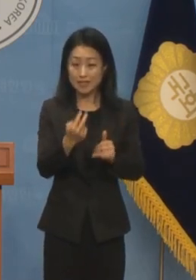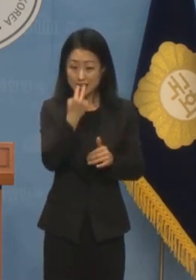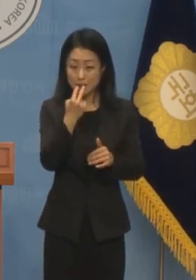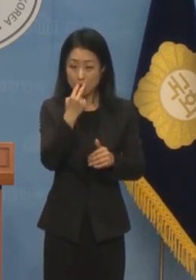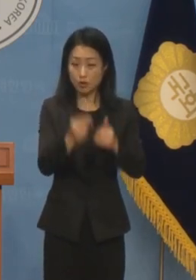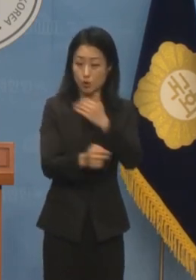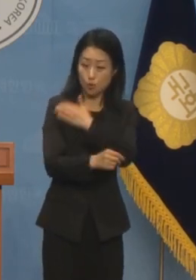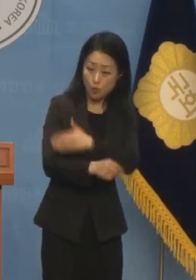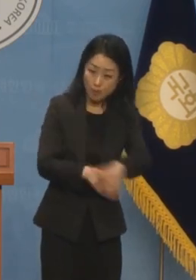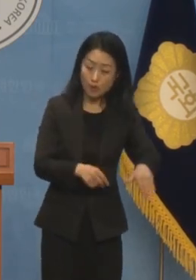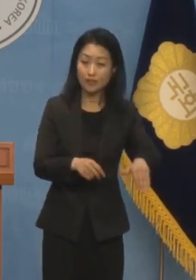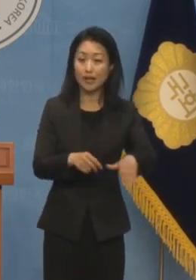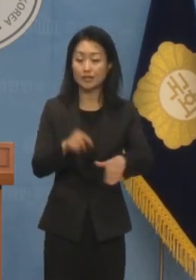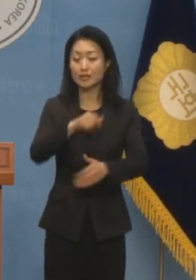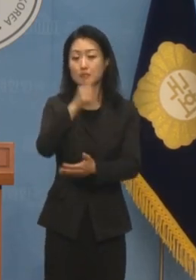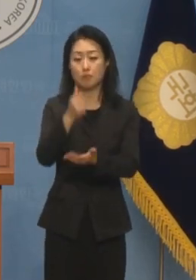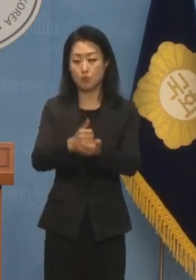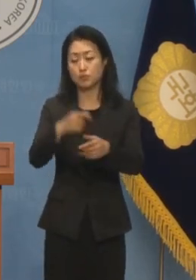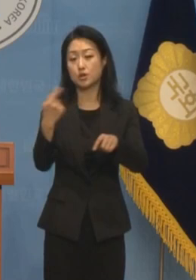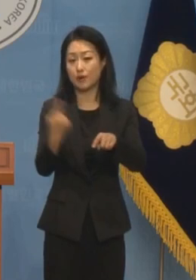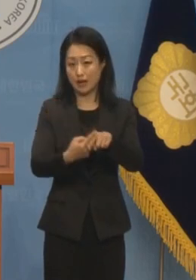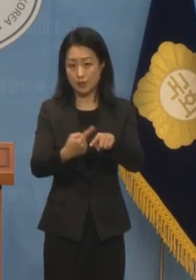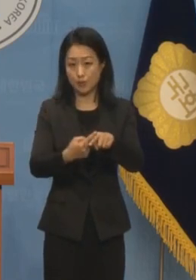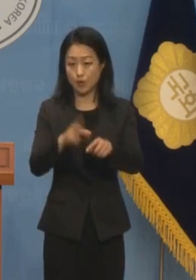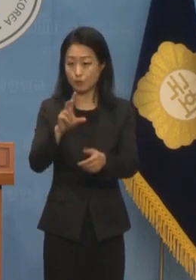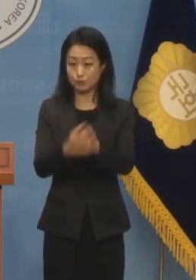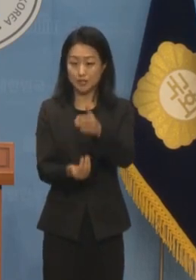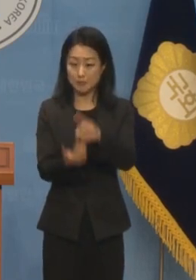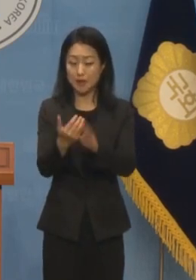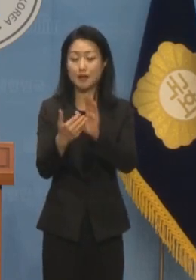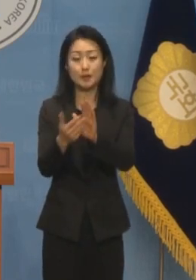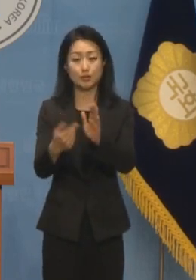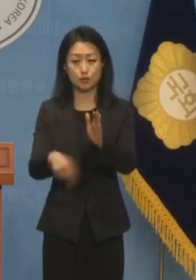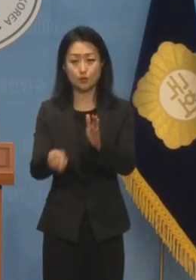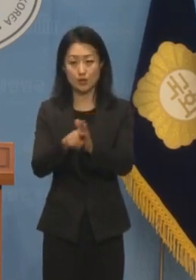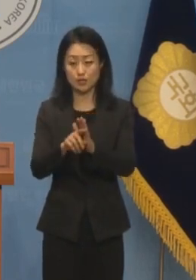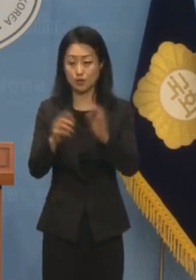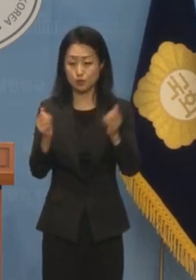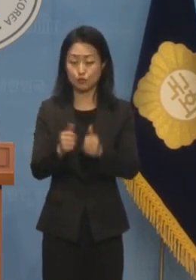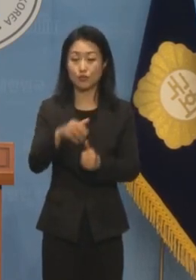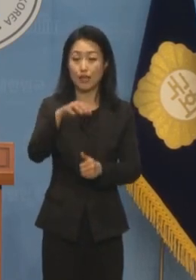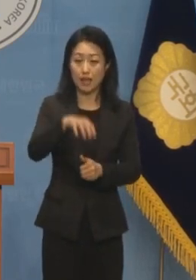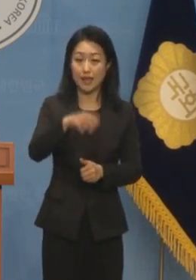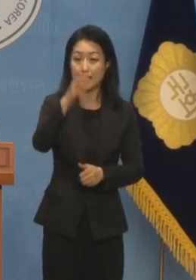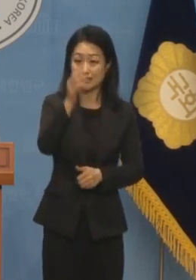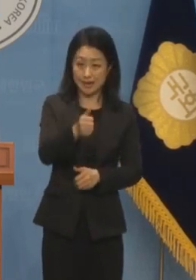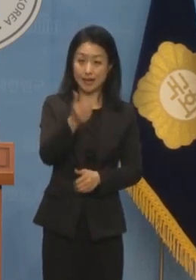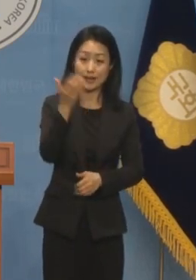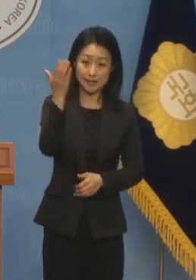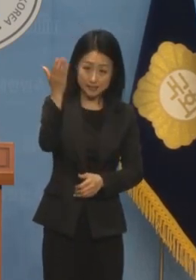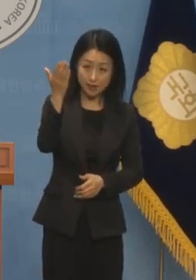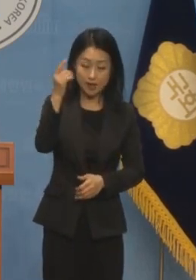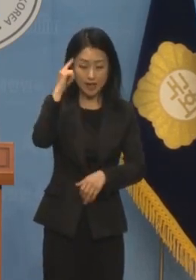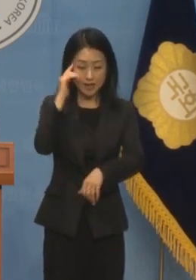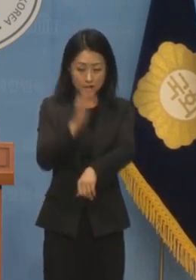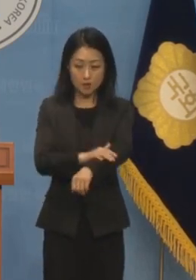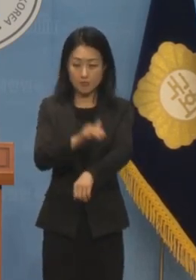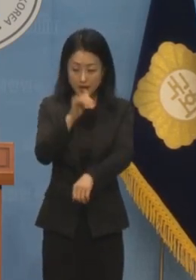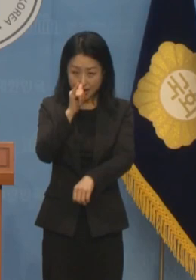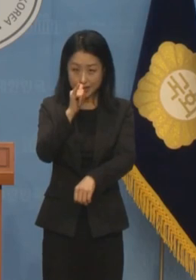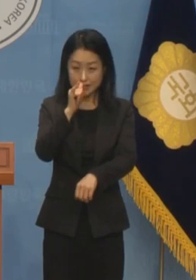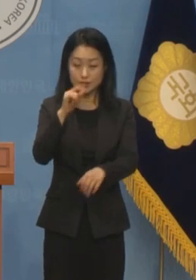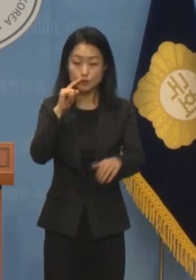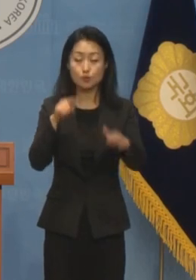외면하게 하는 엄중한 범죄이며 재발 방지를 위해 국회의장의 현명한